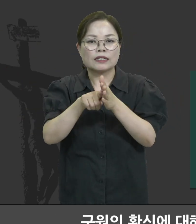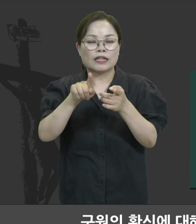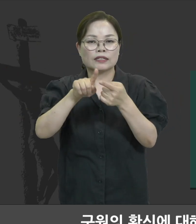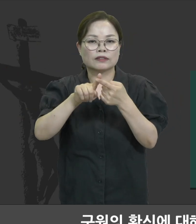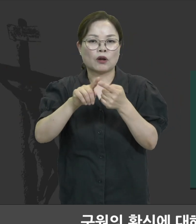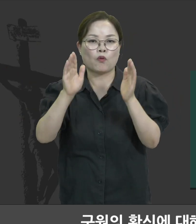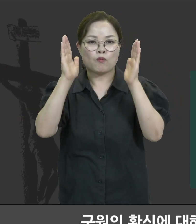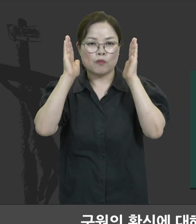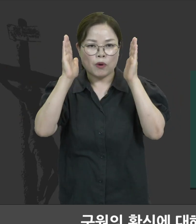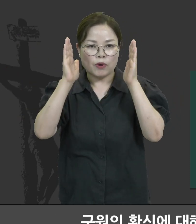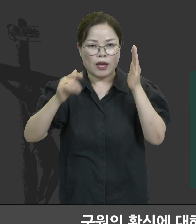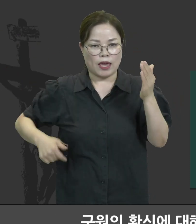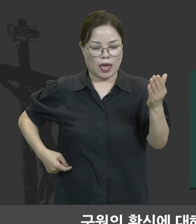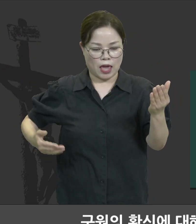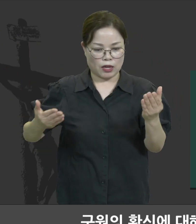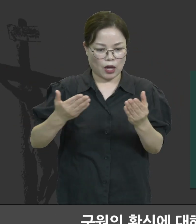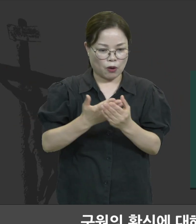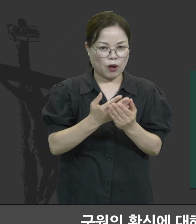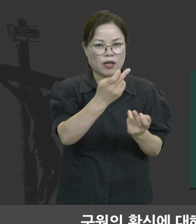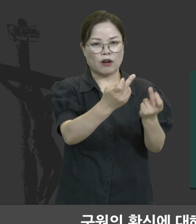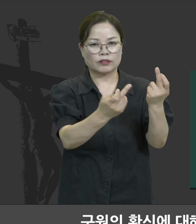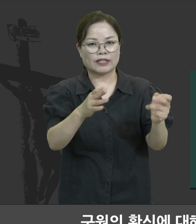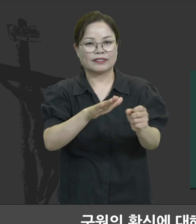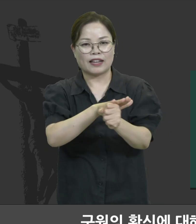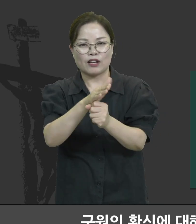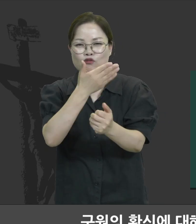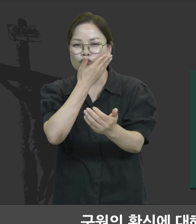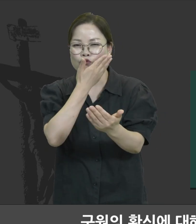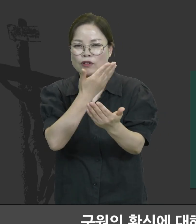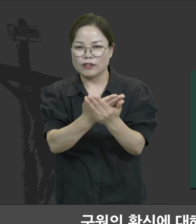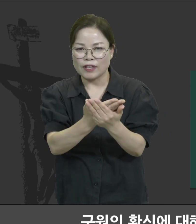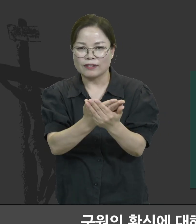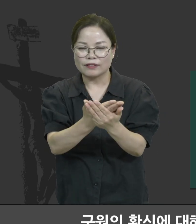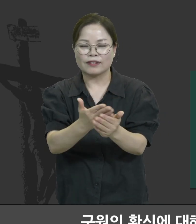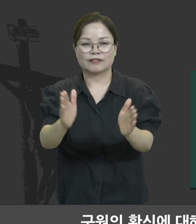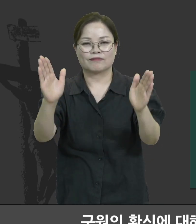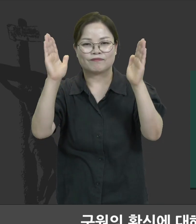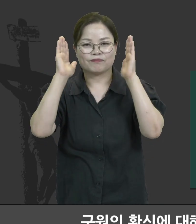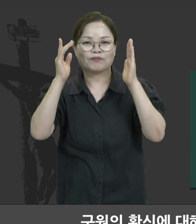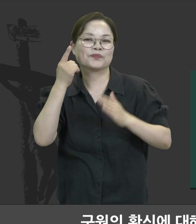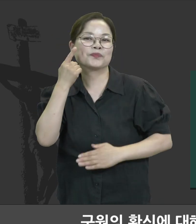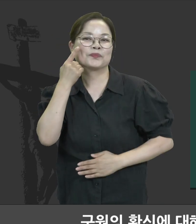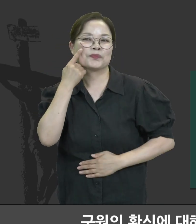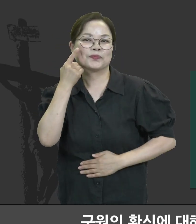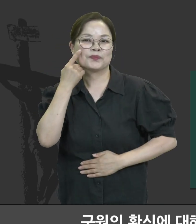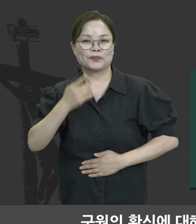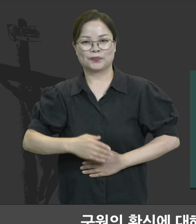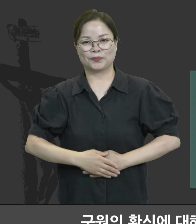회개와 형제자매 사랑의 중요성에 대해 함께 살펴보도록 하겠습니다.